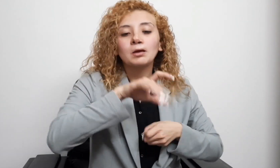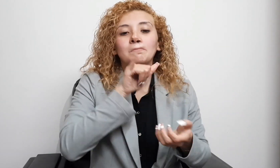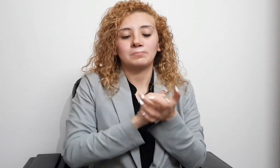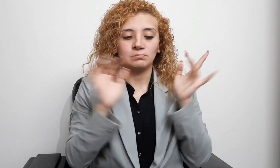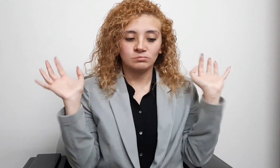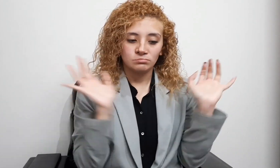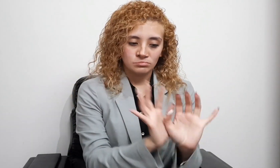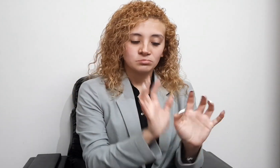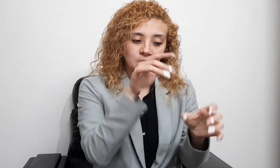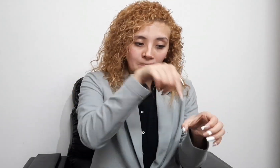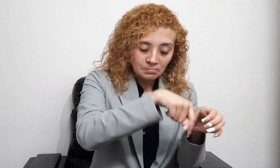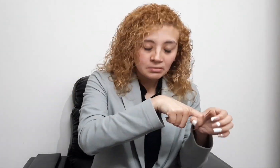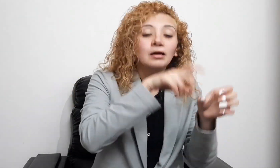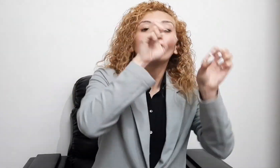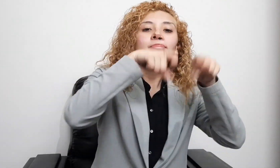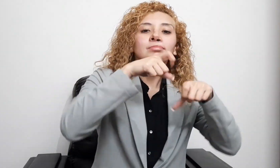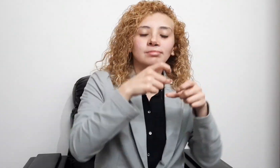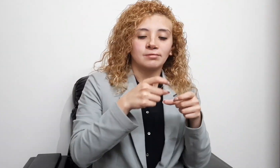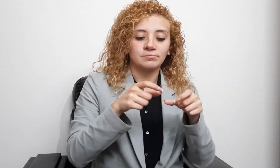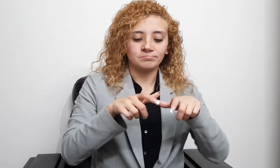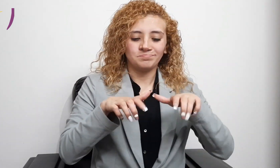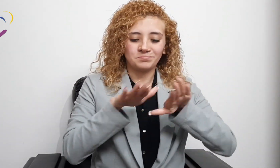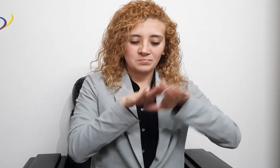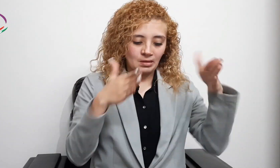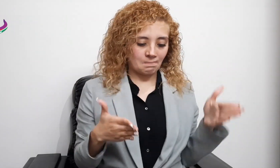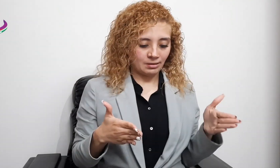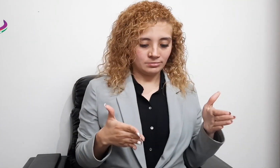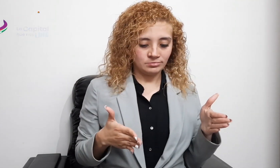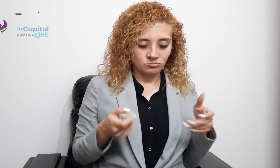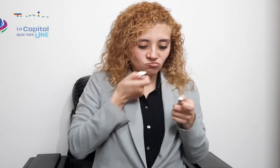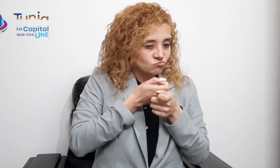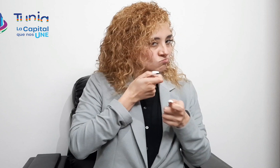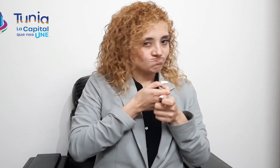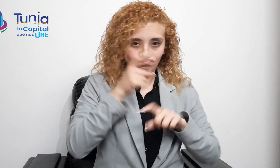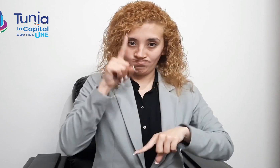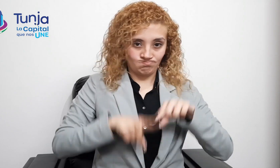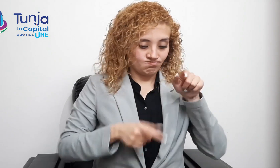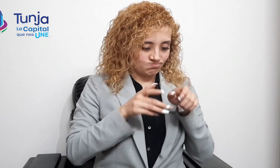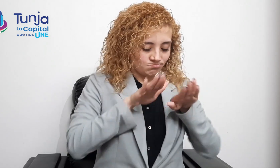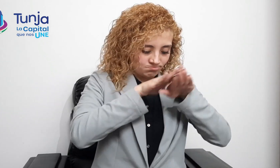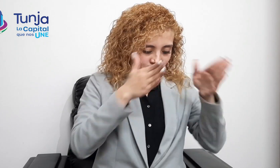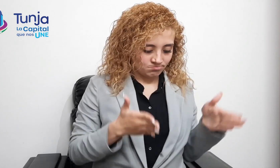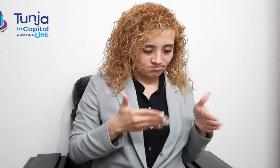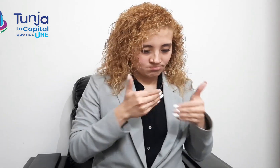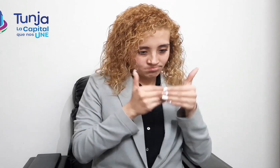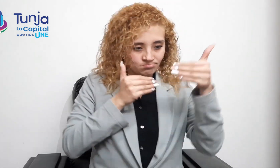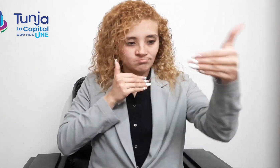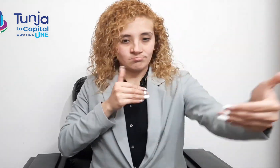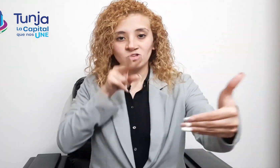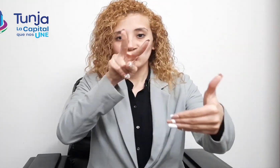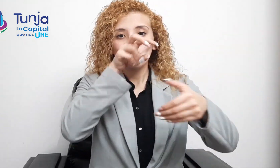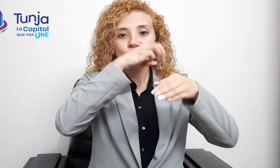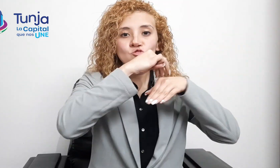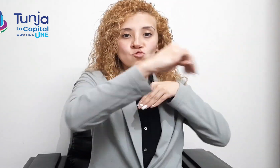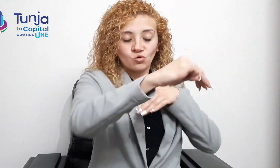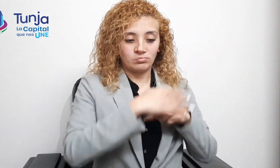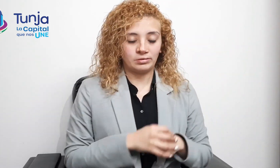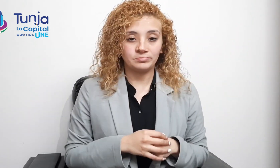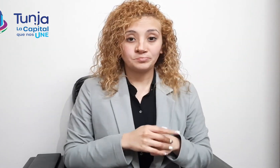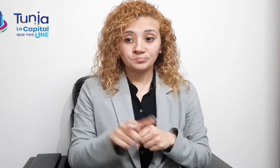los espacios deberán tener divisiones para separar las mesas con mínimo 2 metros de distanciamiento para evitar aglomeraciones. La rutina de los meseros